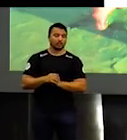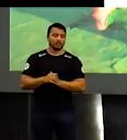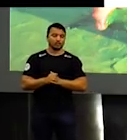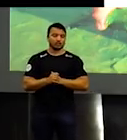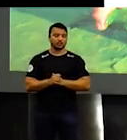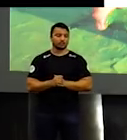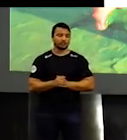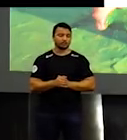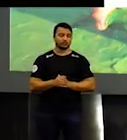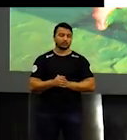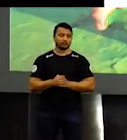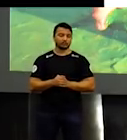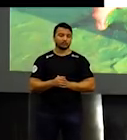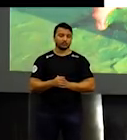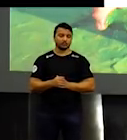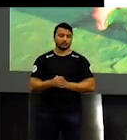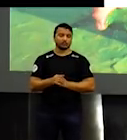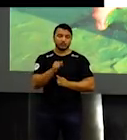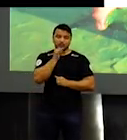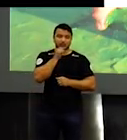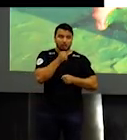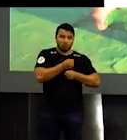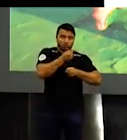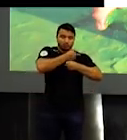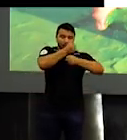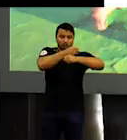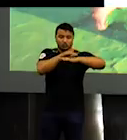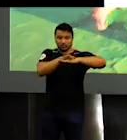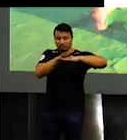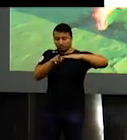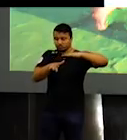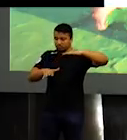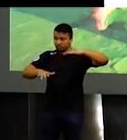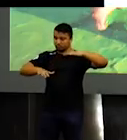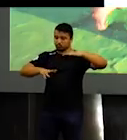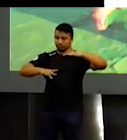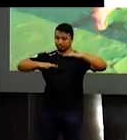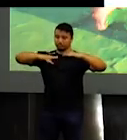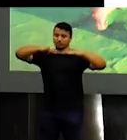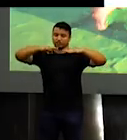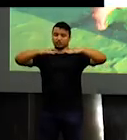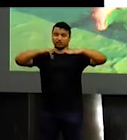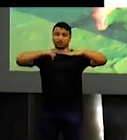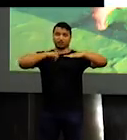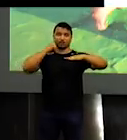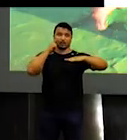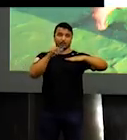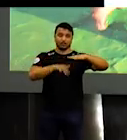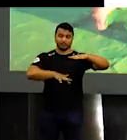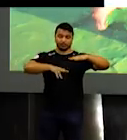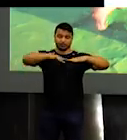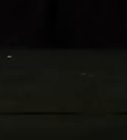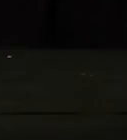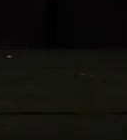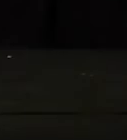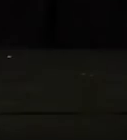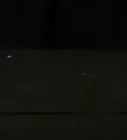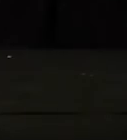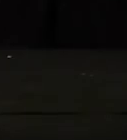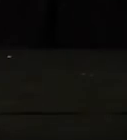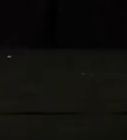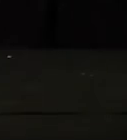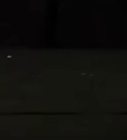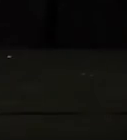Primeiro, na hora que eu construo uma barragem aqui, pessoal, no que a gente chama de área montante da barragem, antes